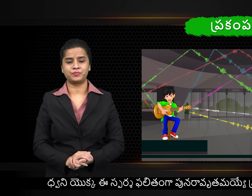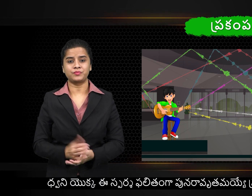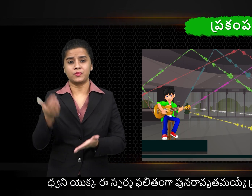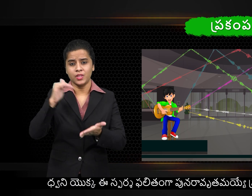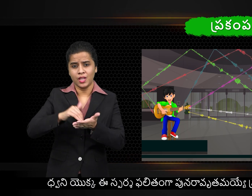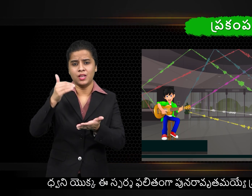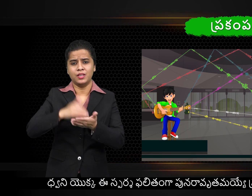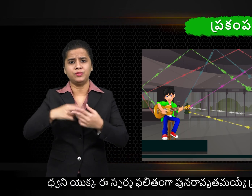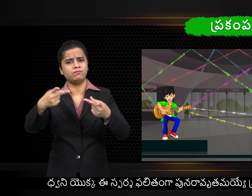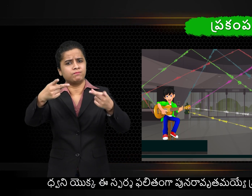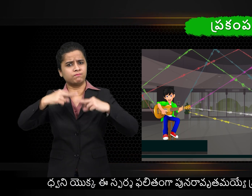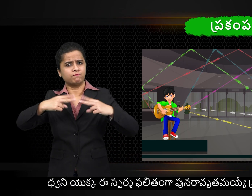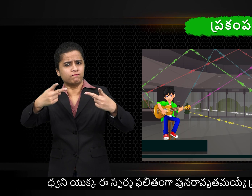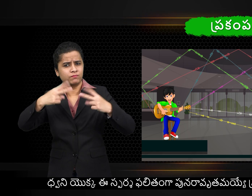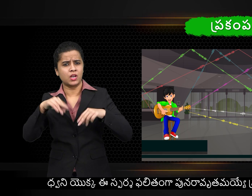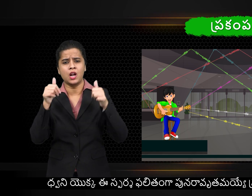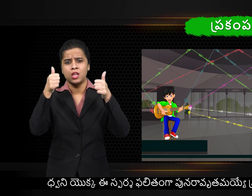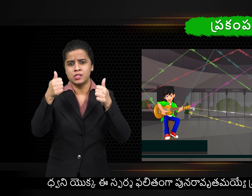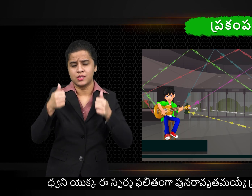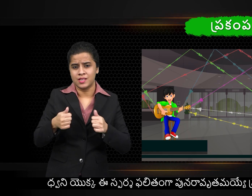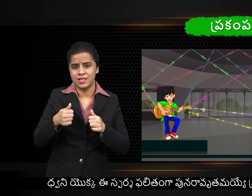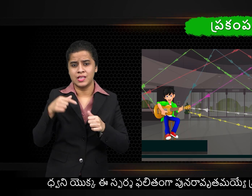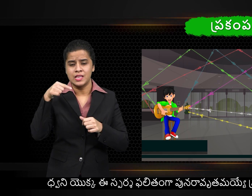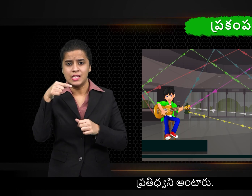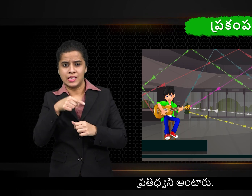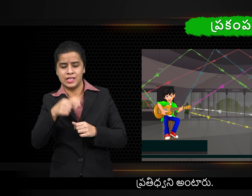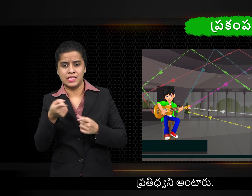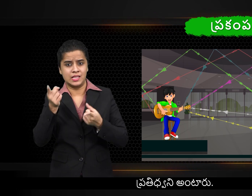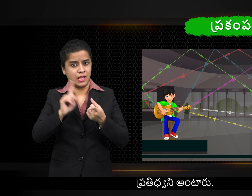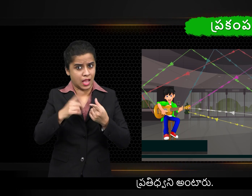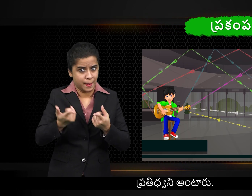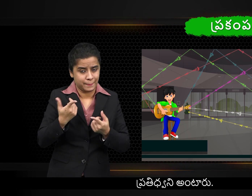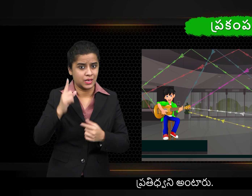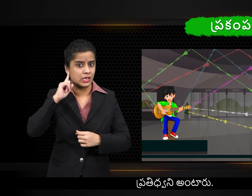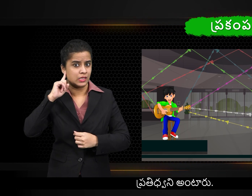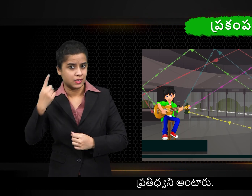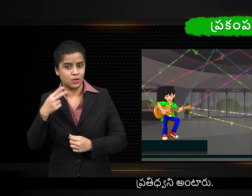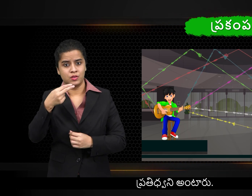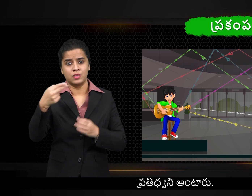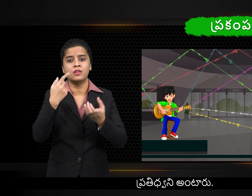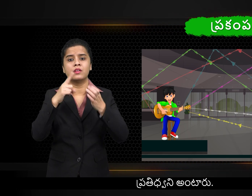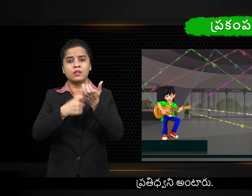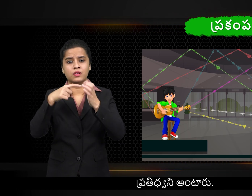ధ్వని యొక్క ఈ స్పర్శ ఫలితంగా పునరావృతమయ్యే ప్రతిబింబాన్ని ప్రతిధ్వని అంటారు.